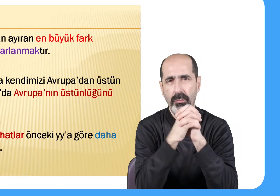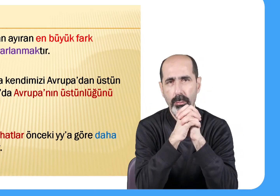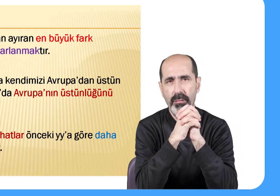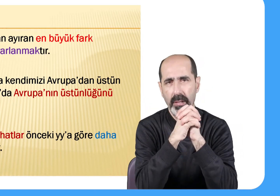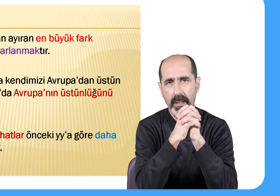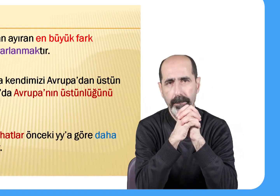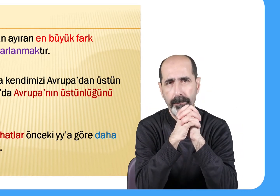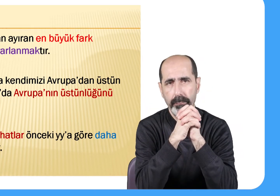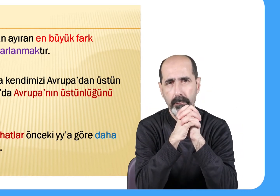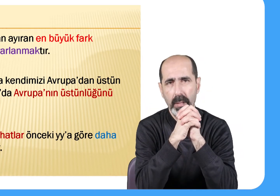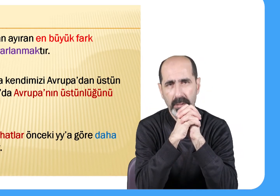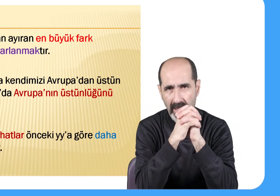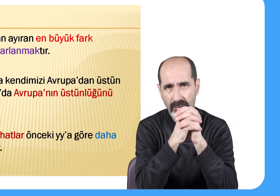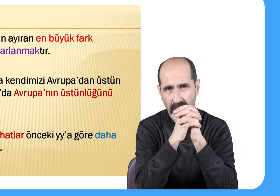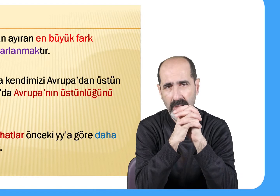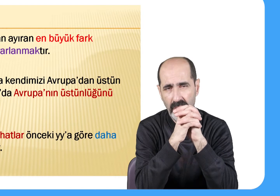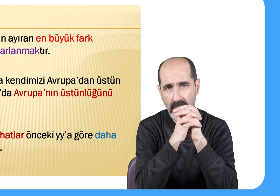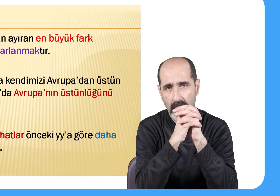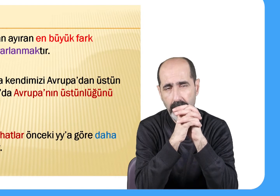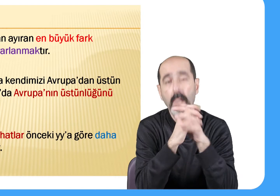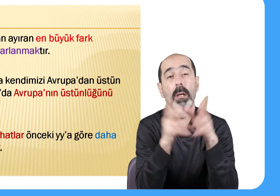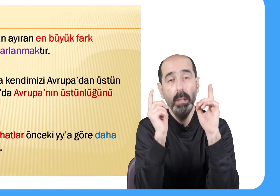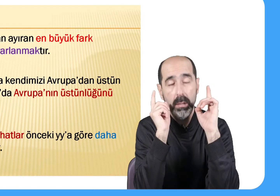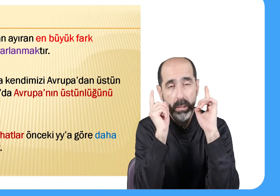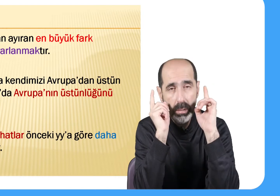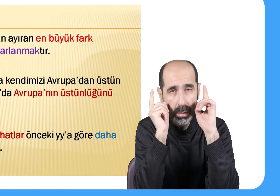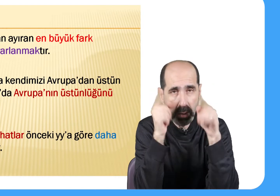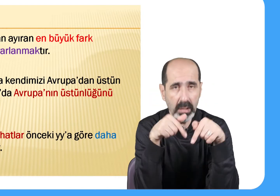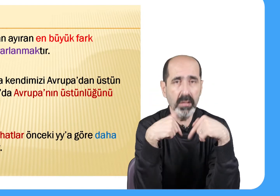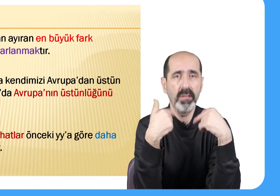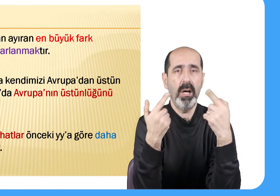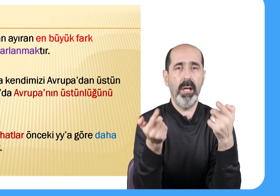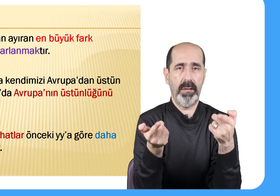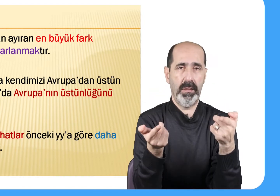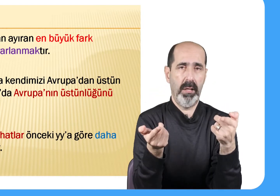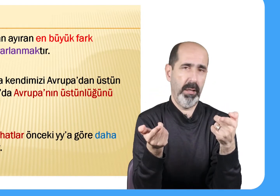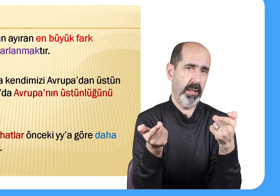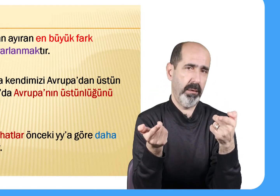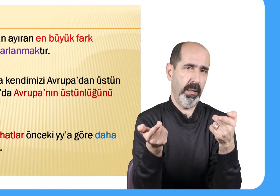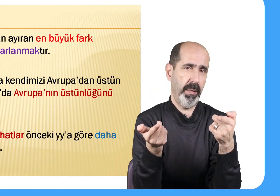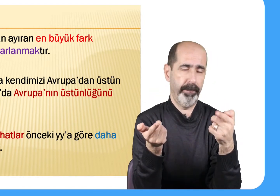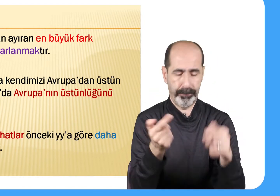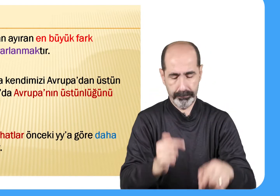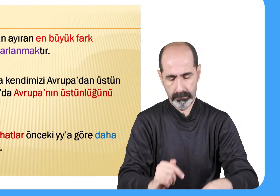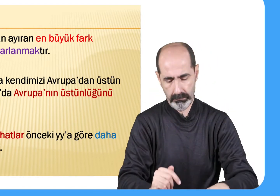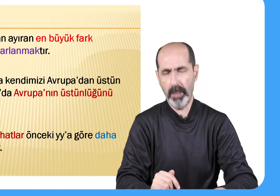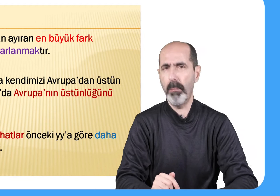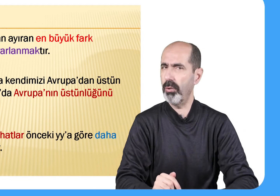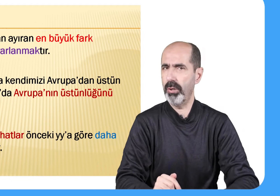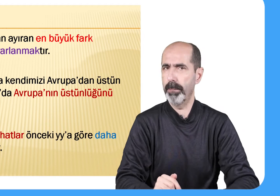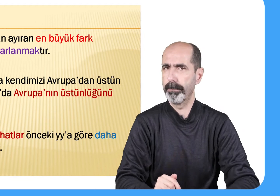18'inci yüzyılda gerçekleştirilen ilk ıslah at hareketlerine